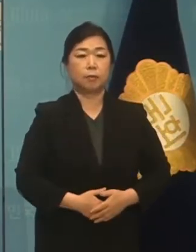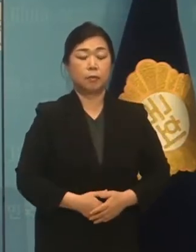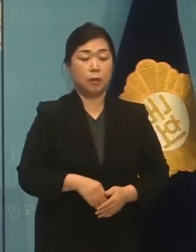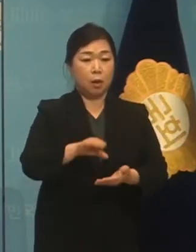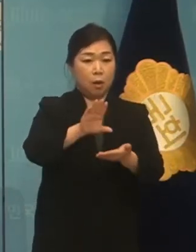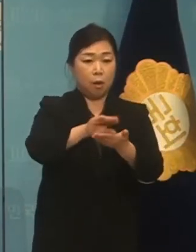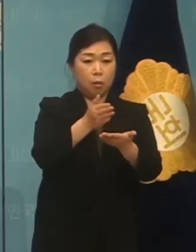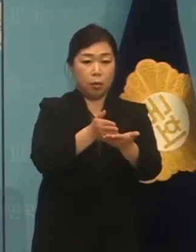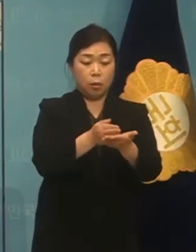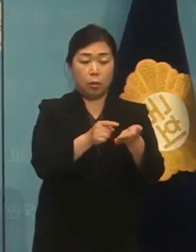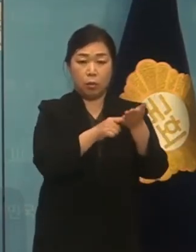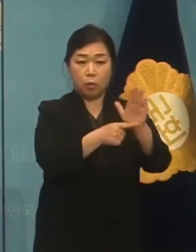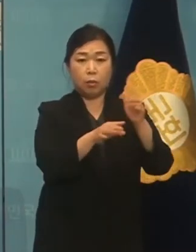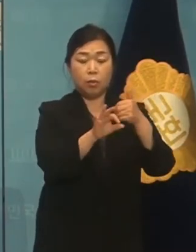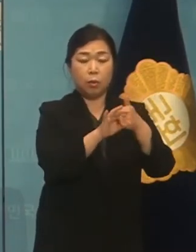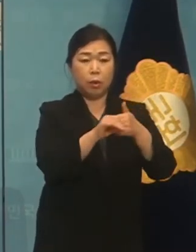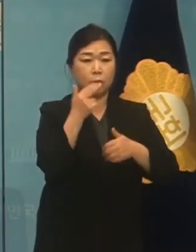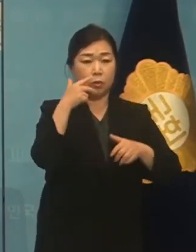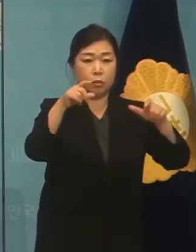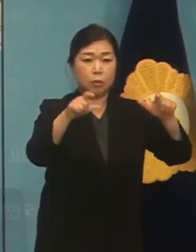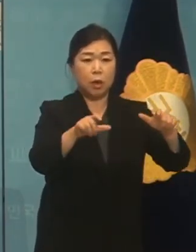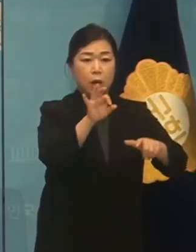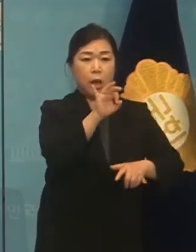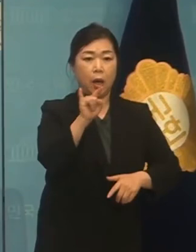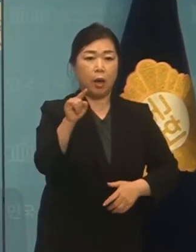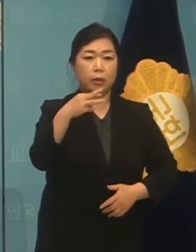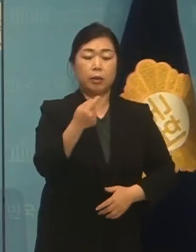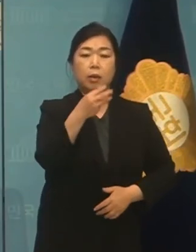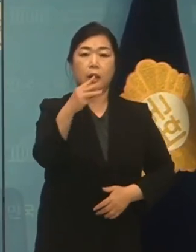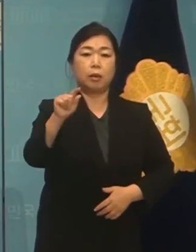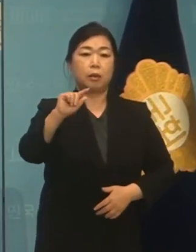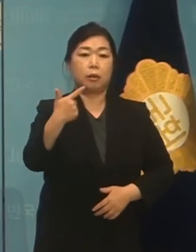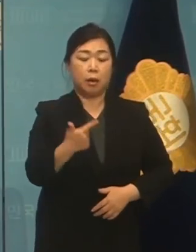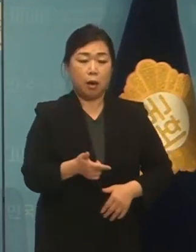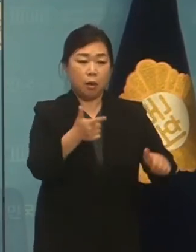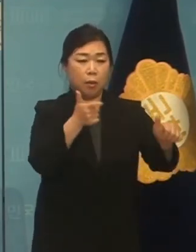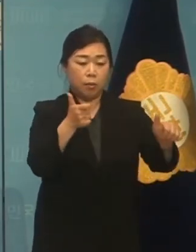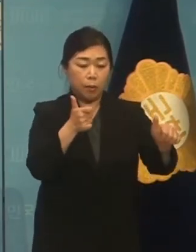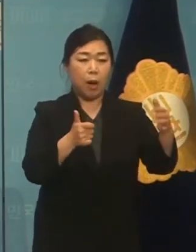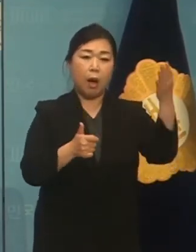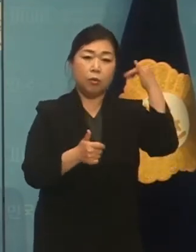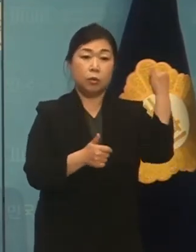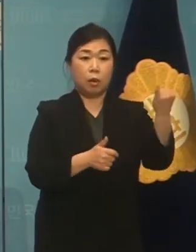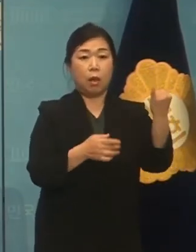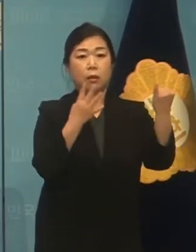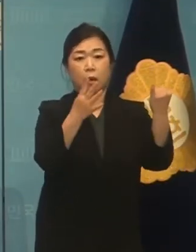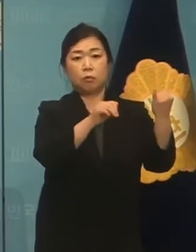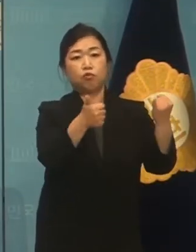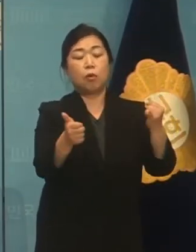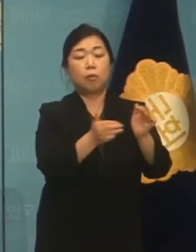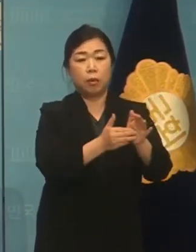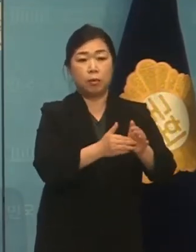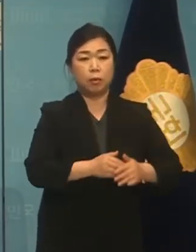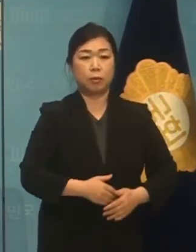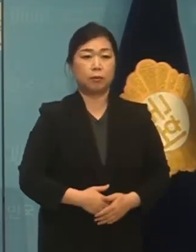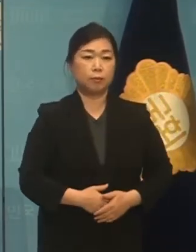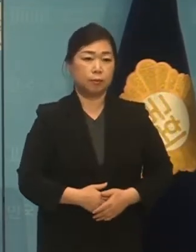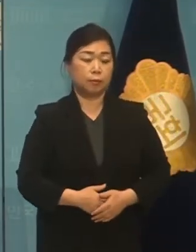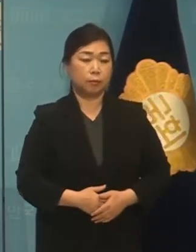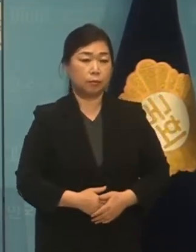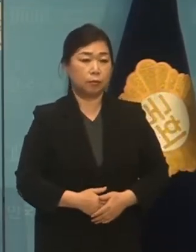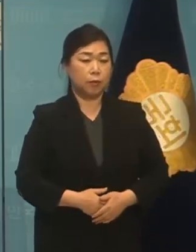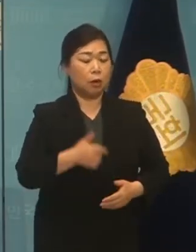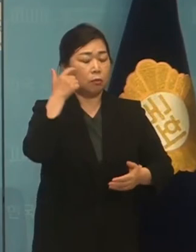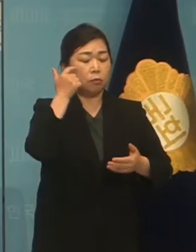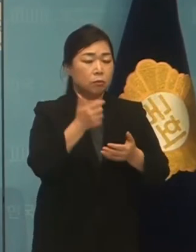보도에 따르면 미국 애틀랜타에서 연쇄 총격 사건으로 4분의 한인 여성이 사망한 것으로 알려졌습니다.